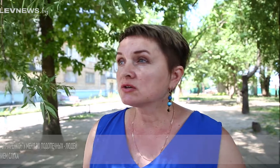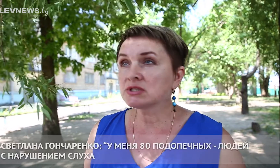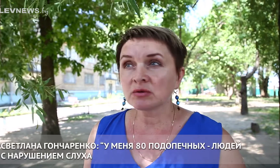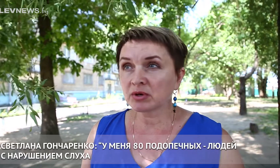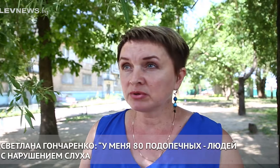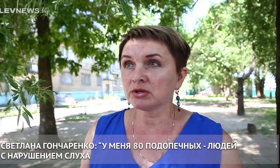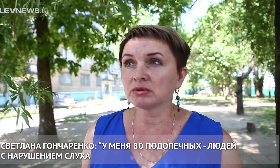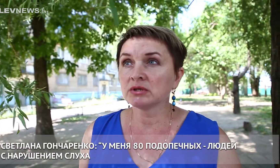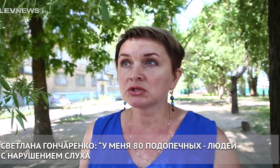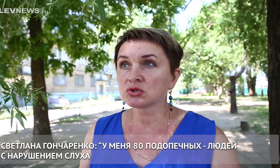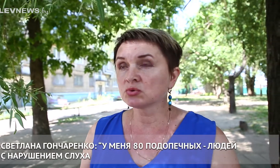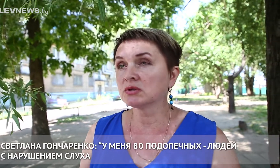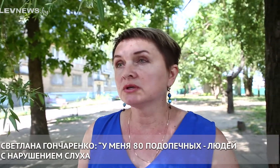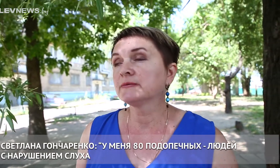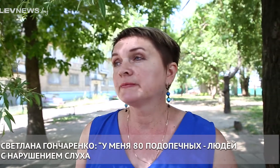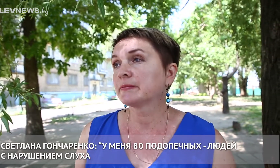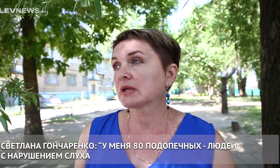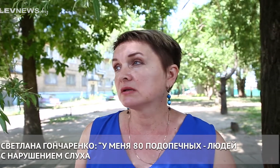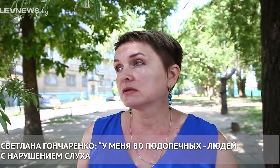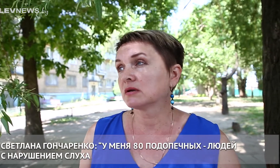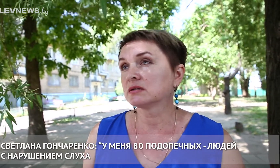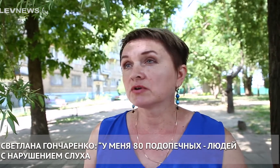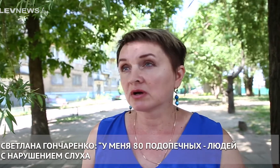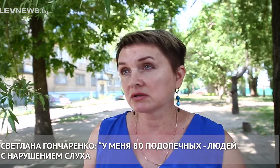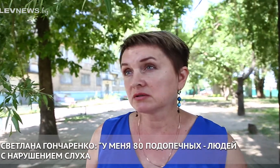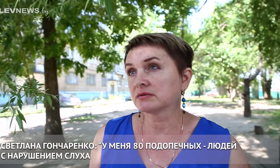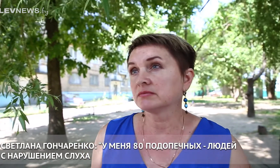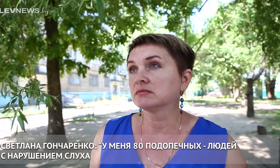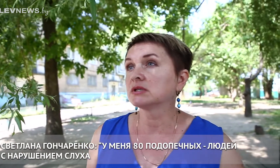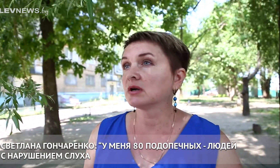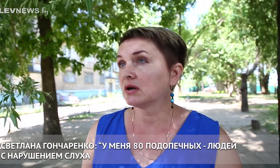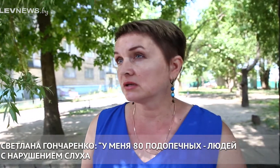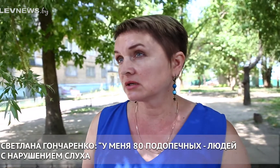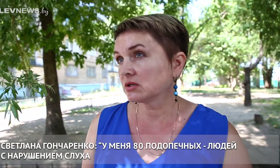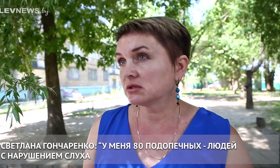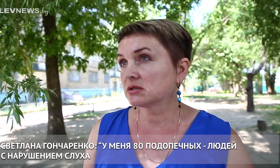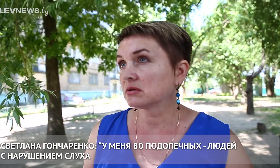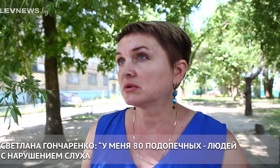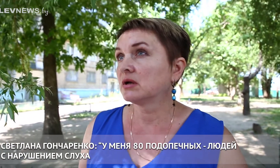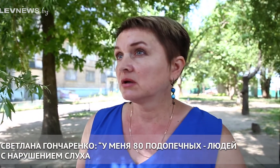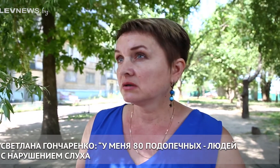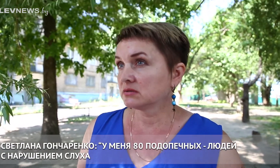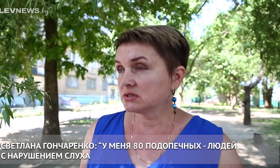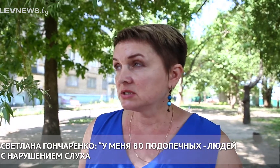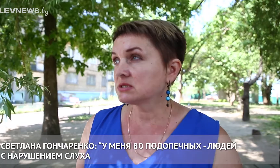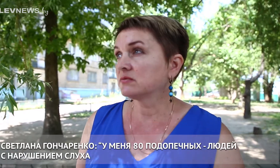все их проблемы, это суды, это адвокаты, это реальные какие-то там действия.